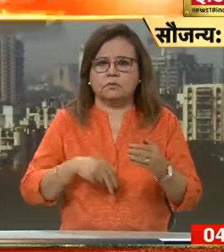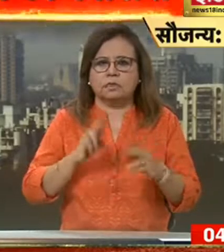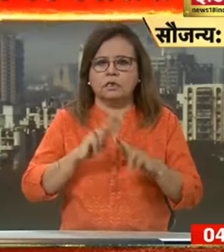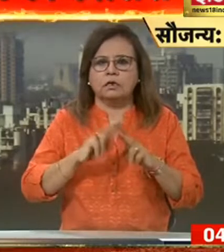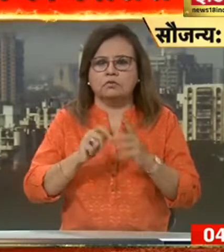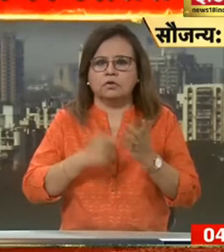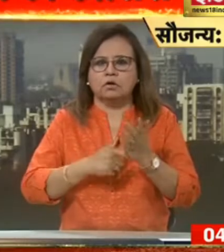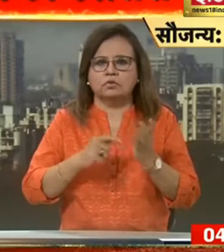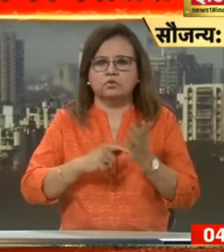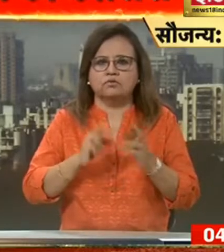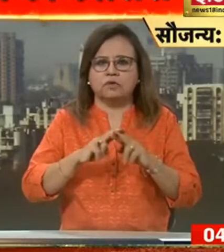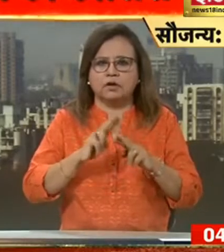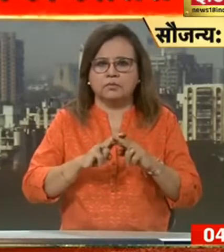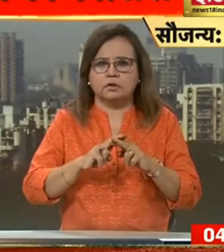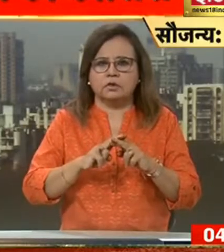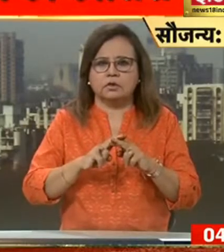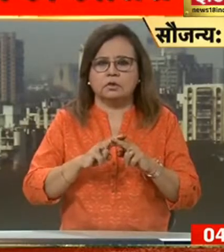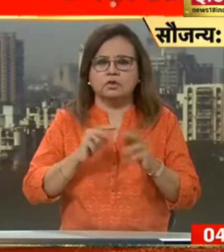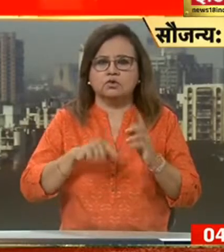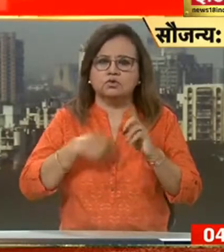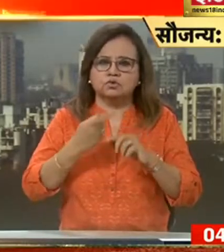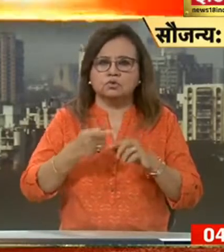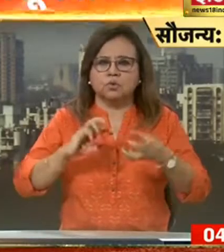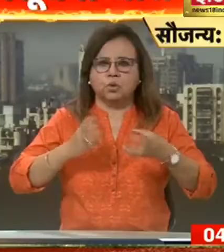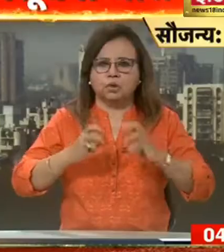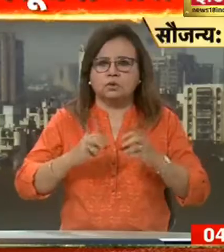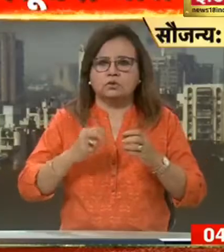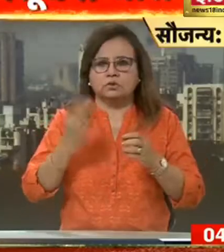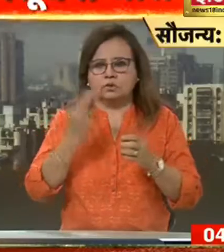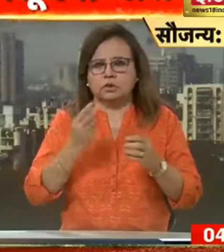51512 फैक्ट्री